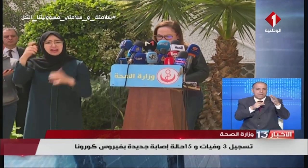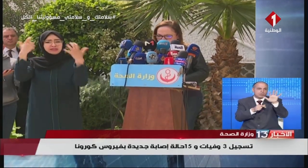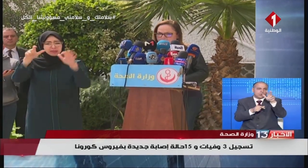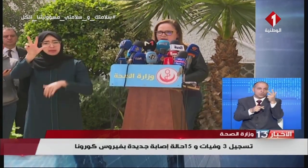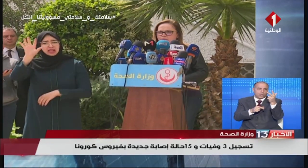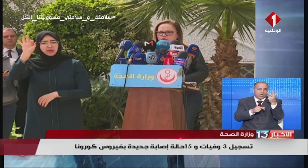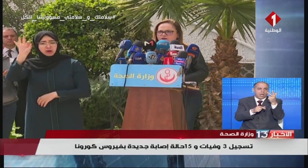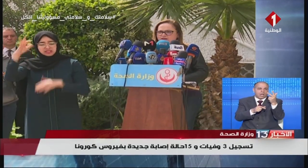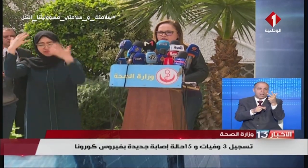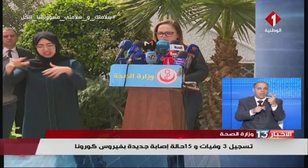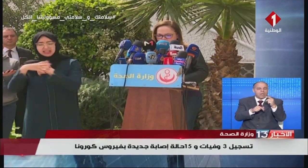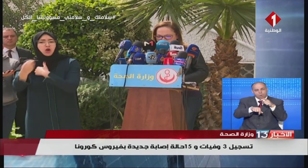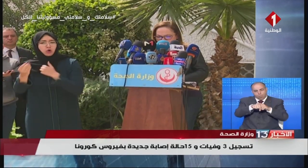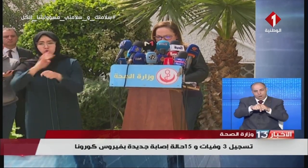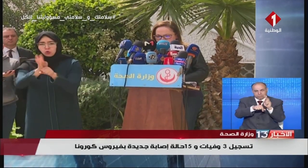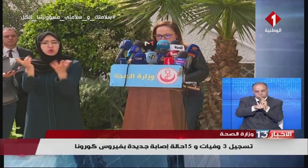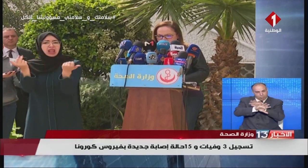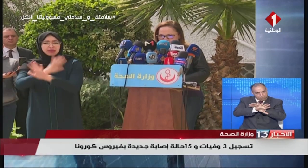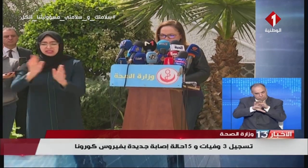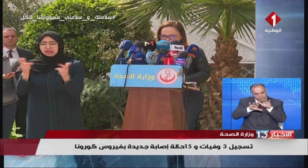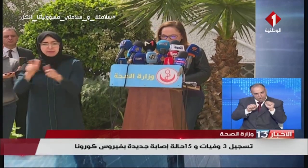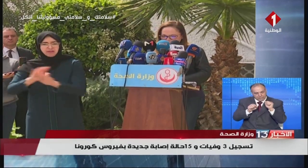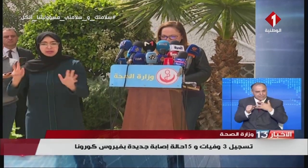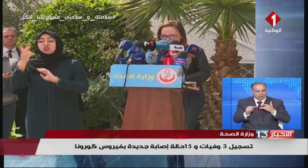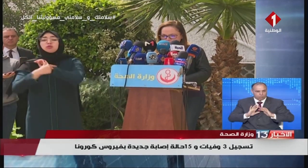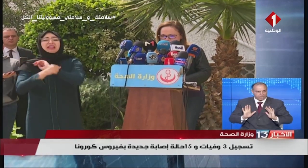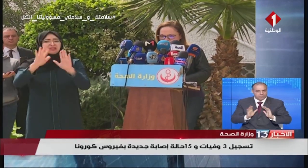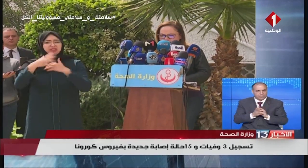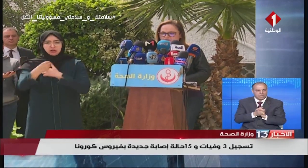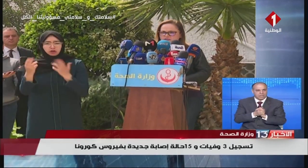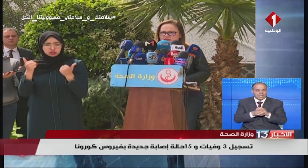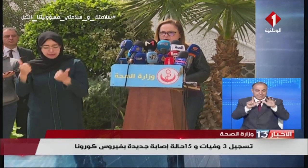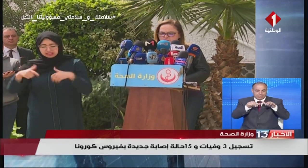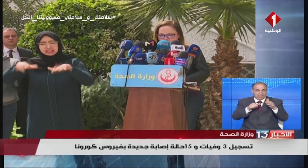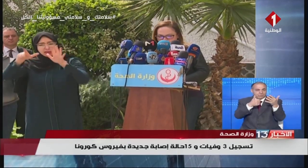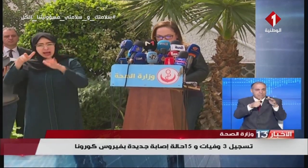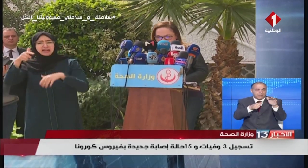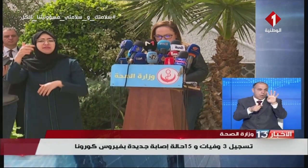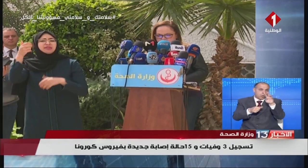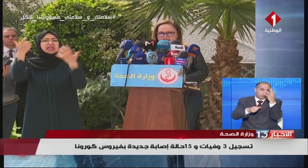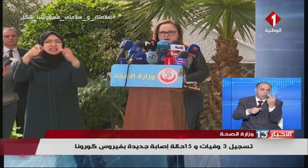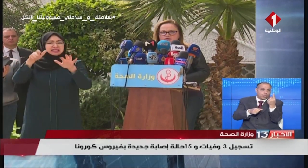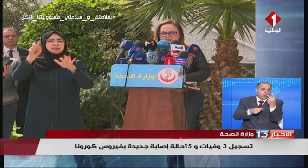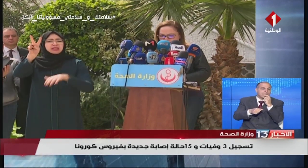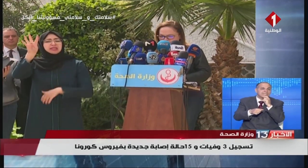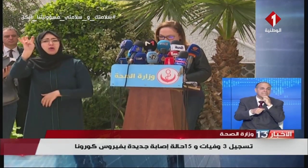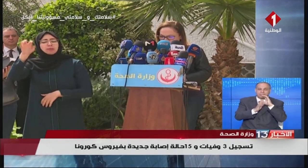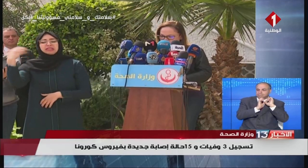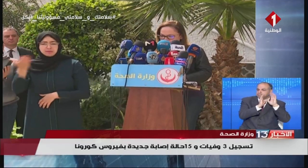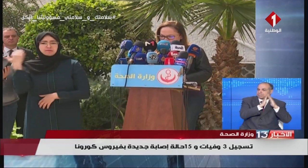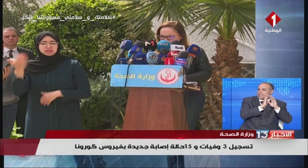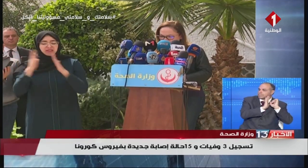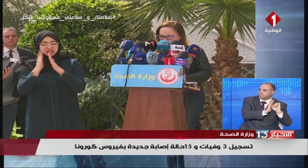4,753 منهم أتموا فترة المراقبة الصحية، و 7,642 ما زالوا تحت